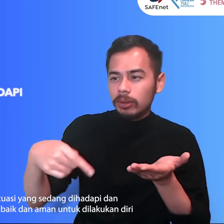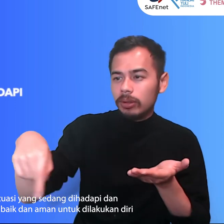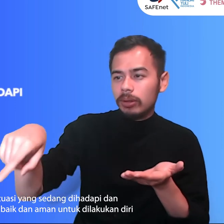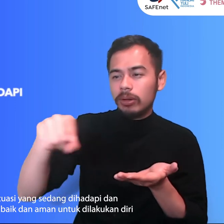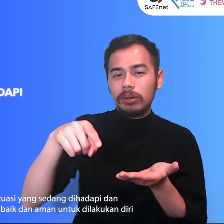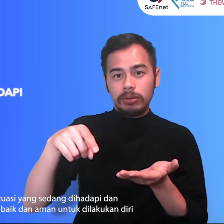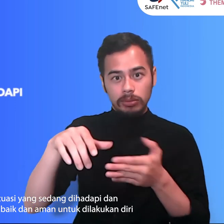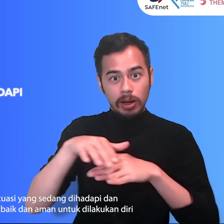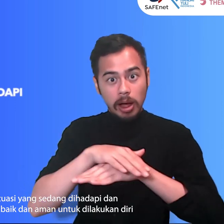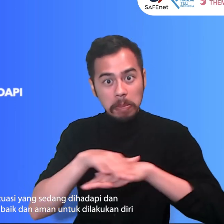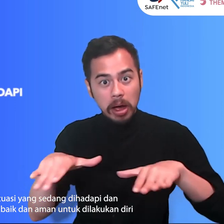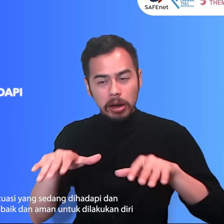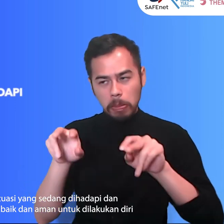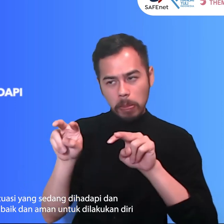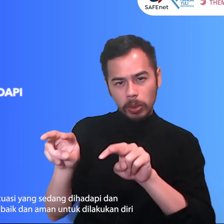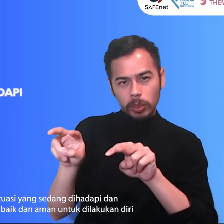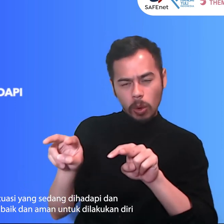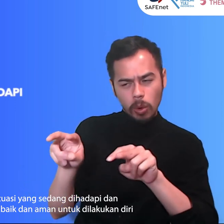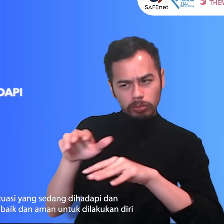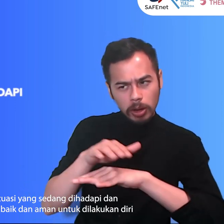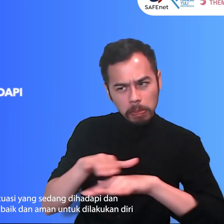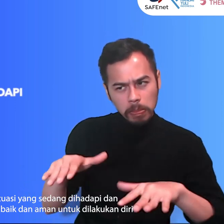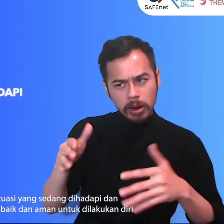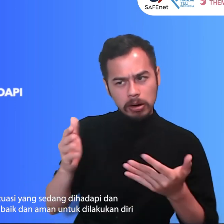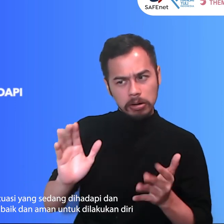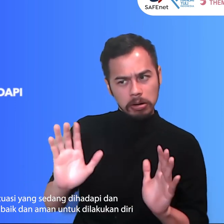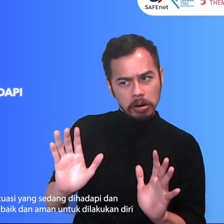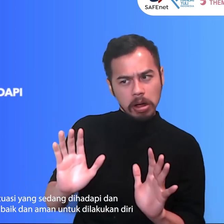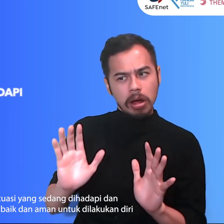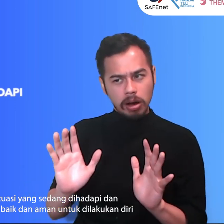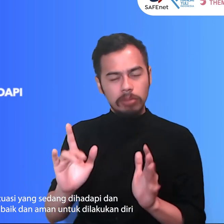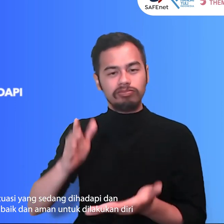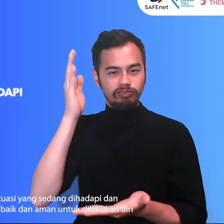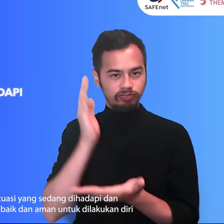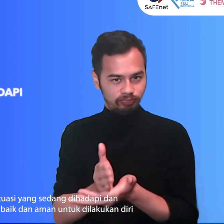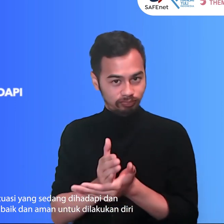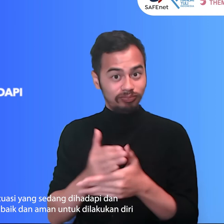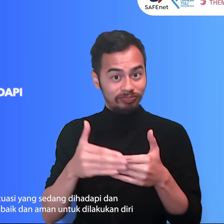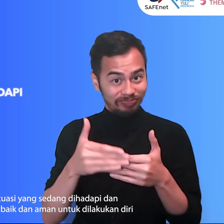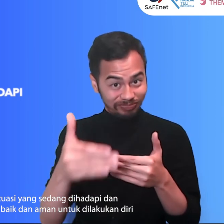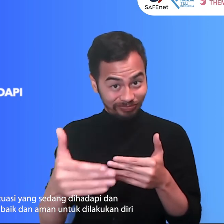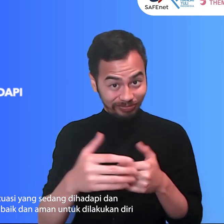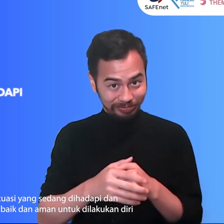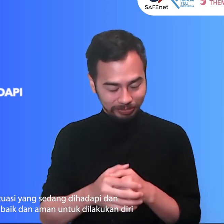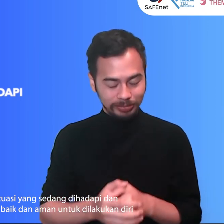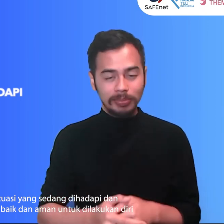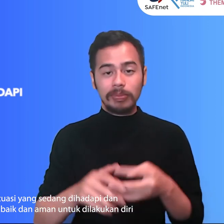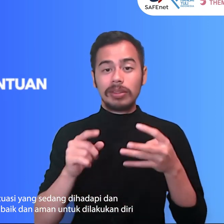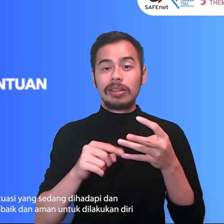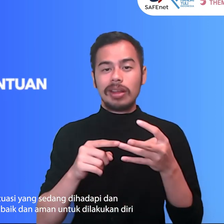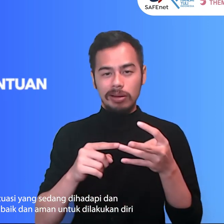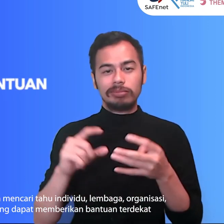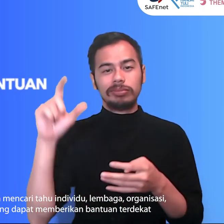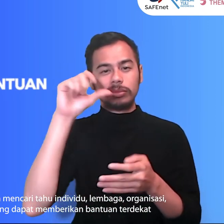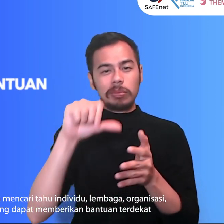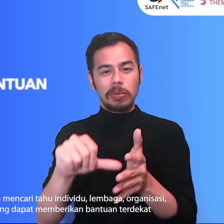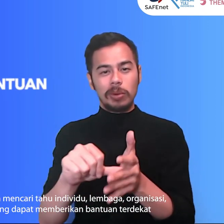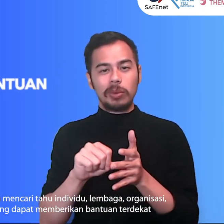pantau situasi yang dihadapi pantau dan nilai situasi yang sedang dihadapi dan putuskan yang